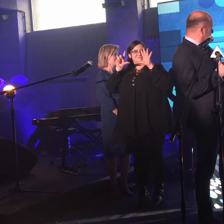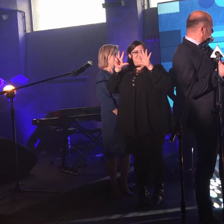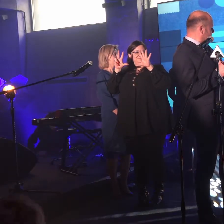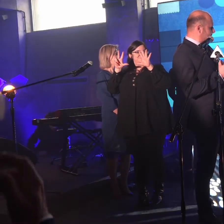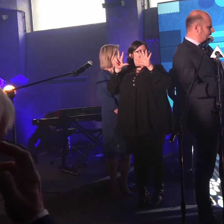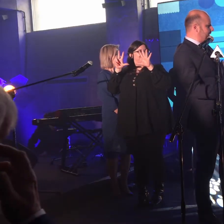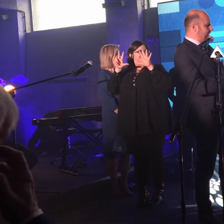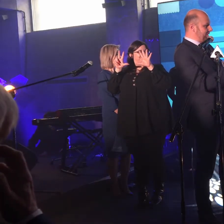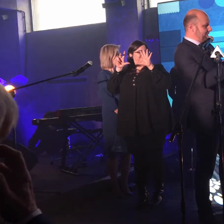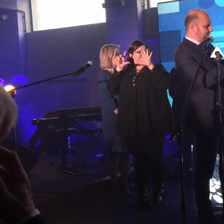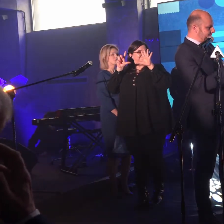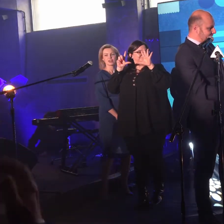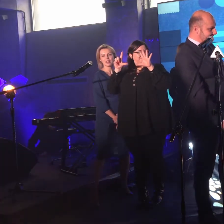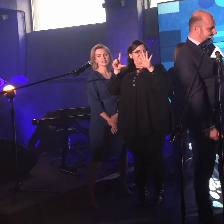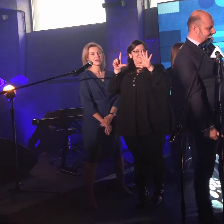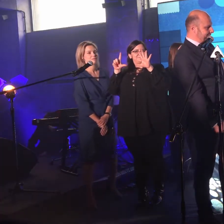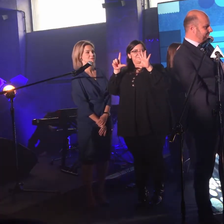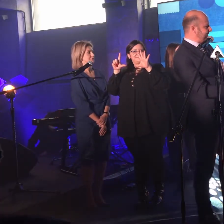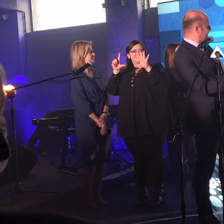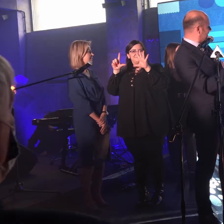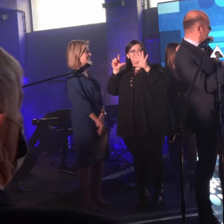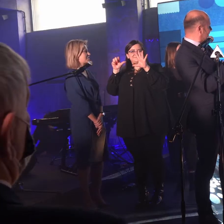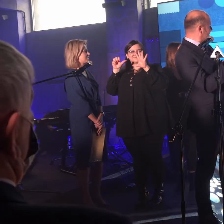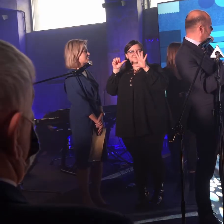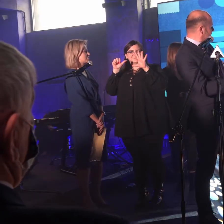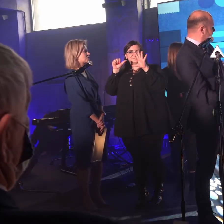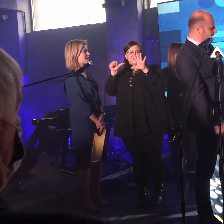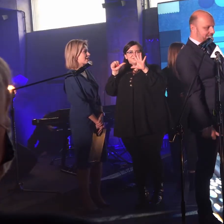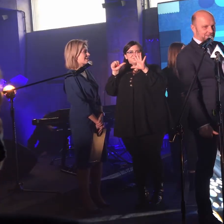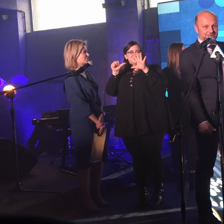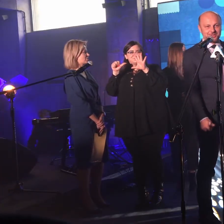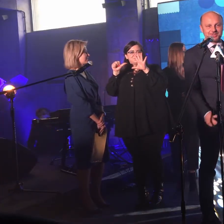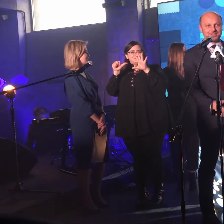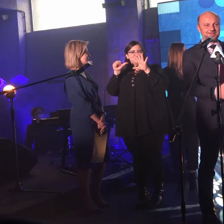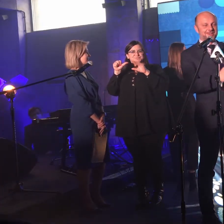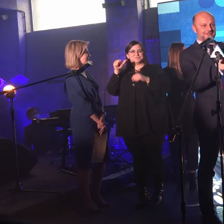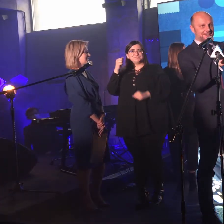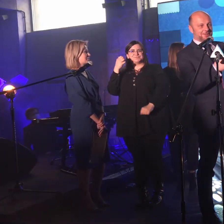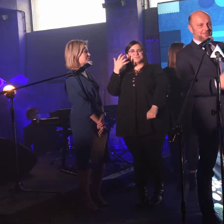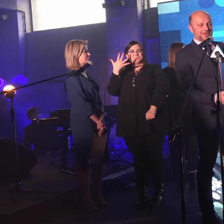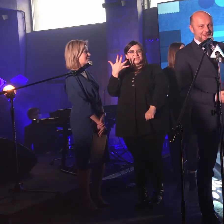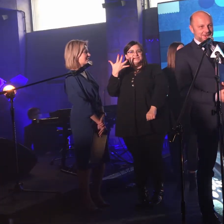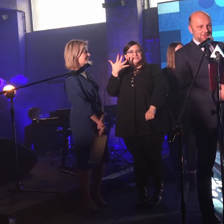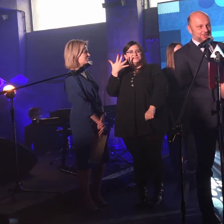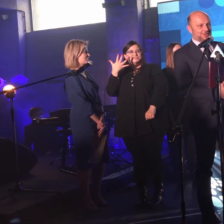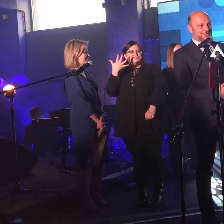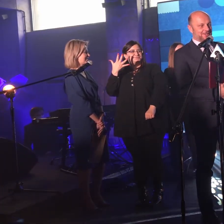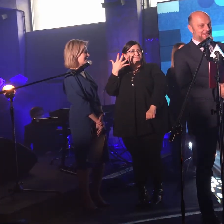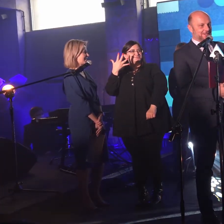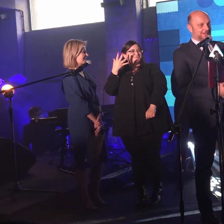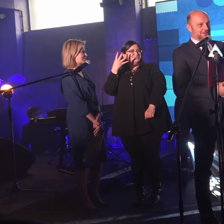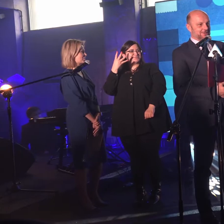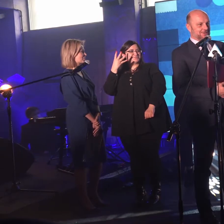gośćmi oficjalnie podsumował projekt Rzeszowskie Piwnice interaktywną instytucją kultury. Już od 3